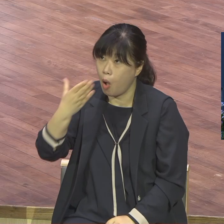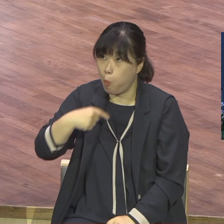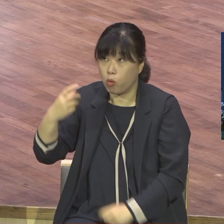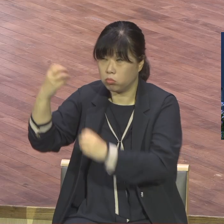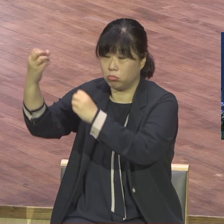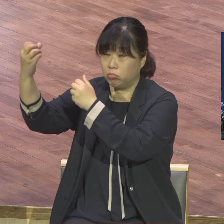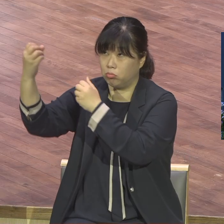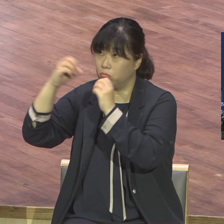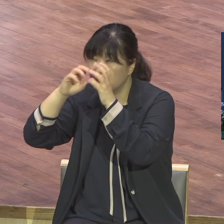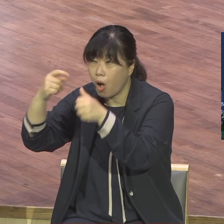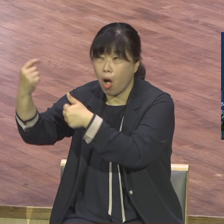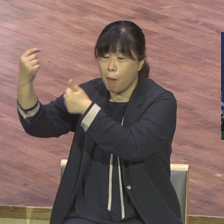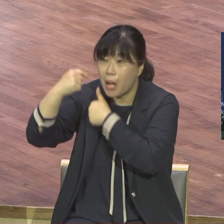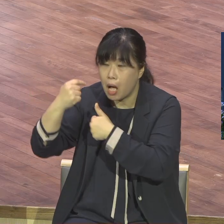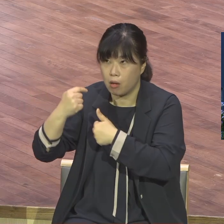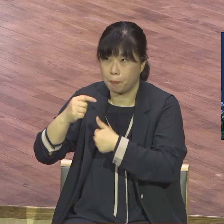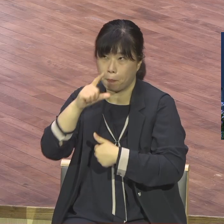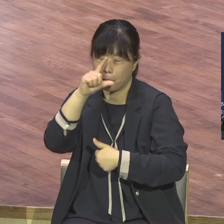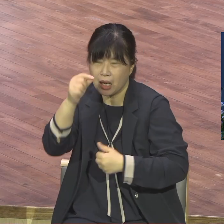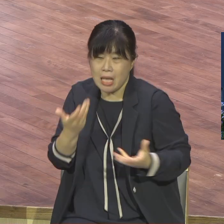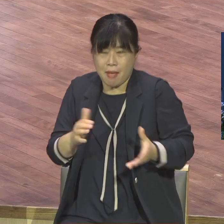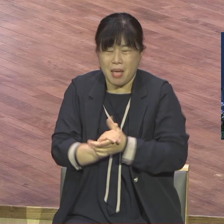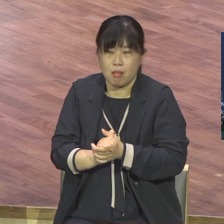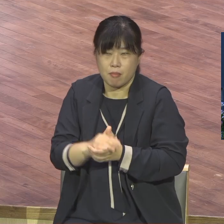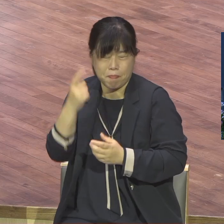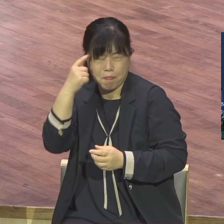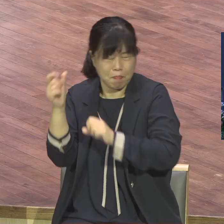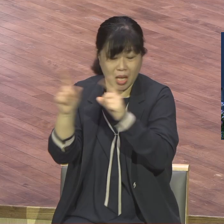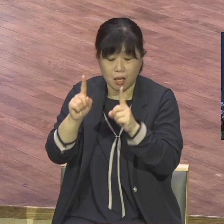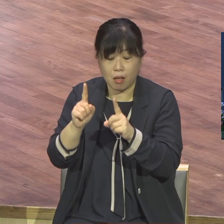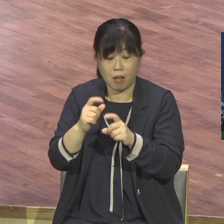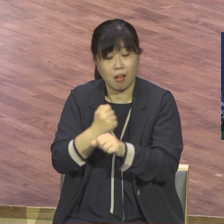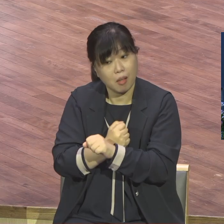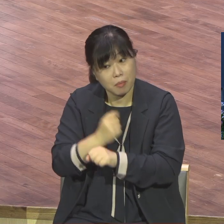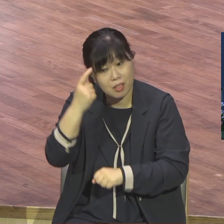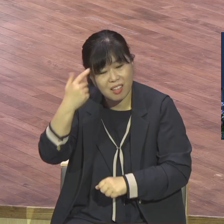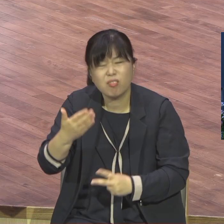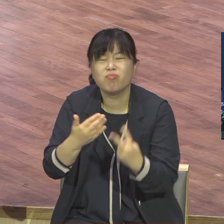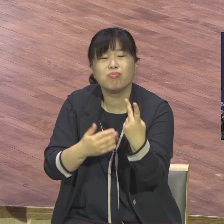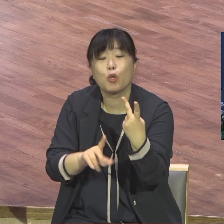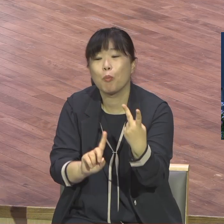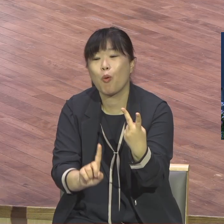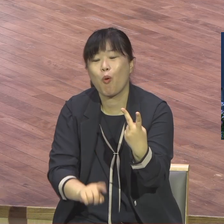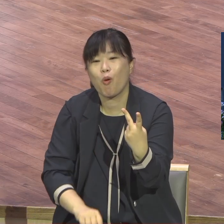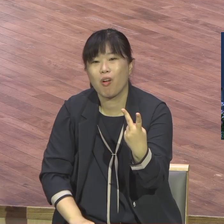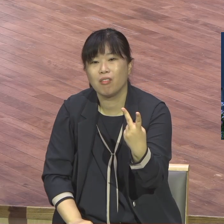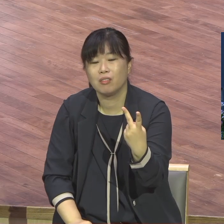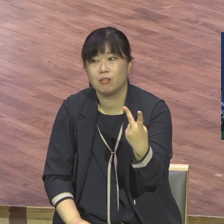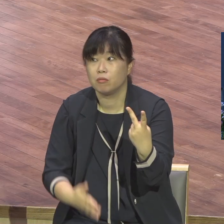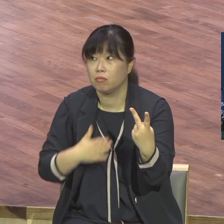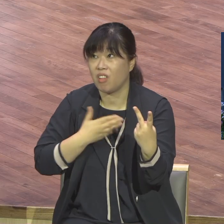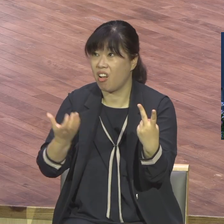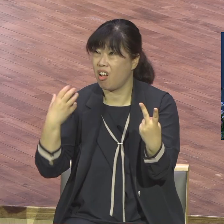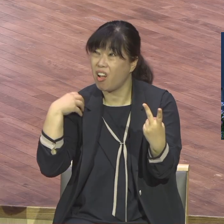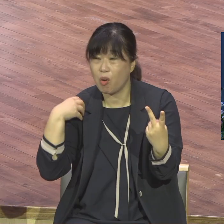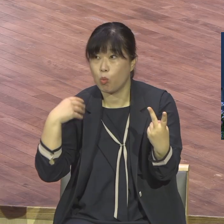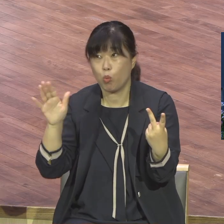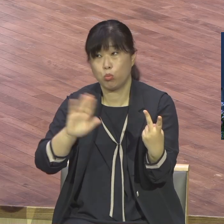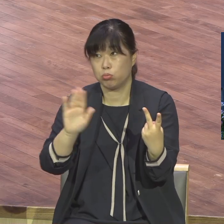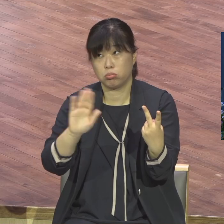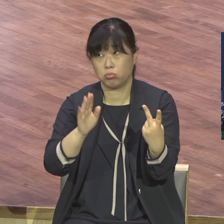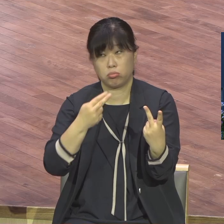생명을 살리는 것은 우리의 사명입니다. 나는 사명 없는데요. 아닙니다. 생, 적,